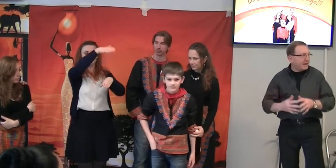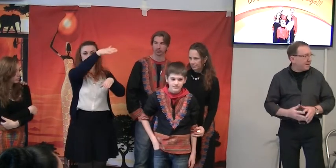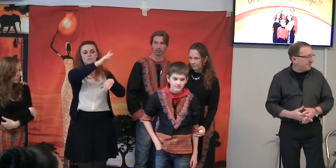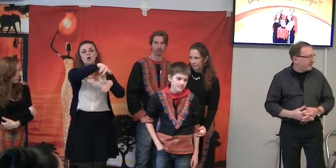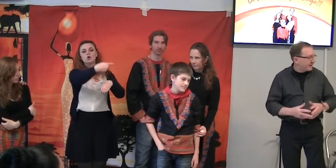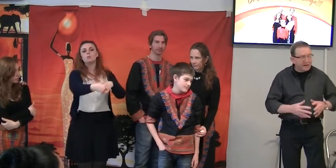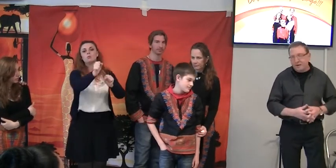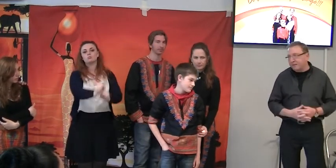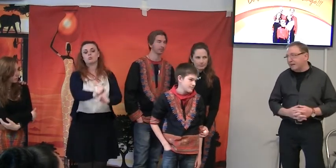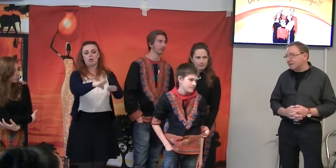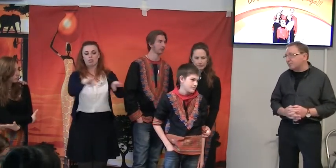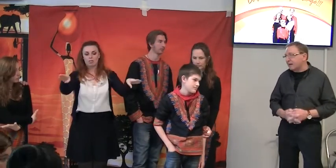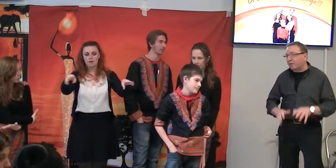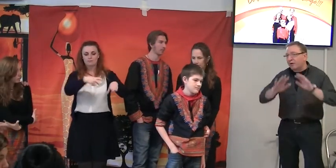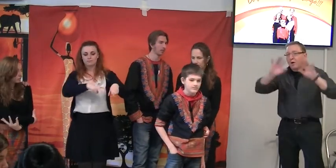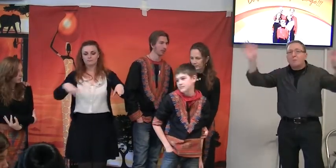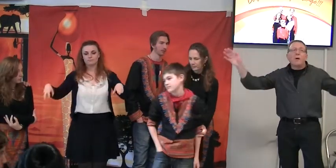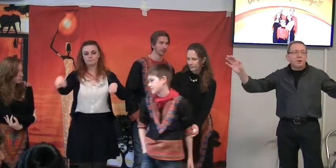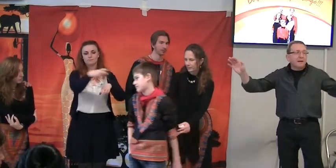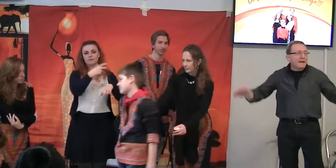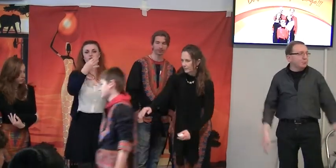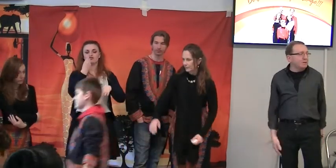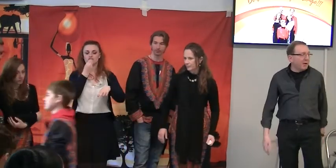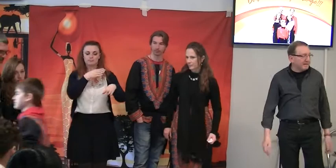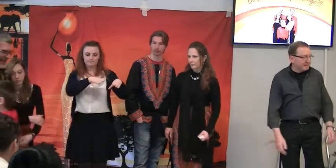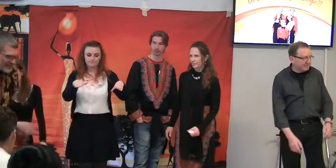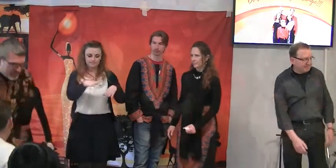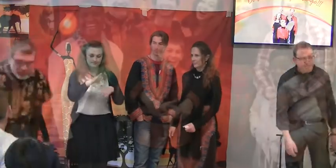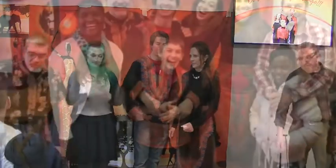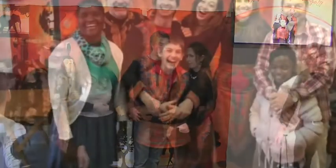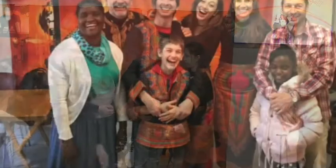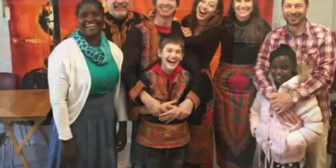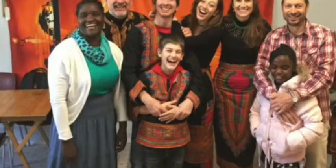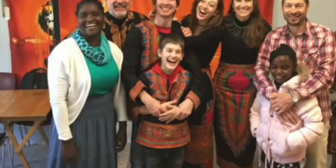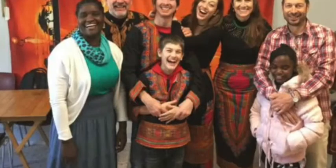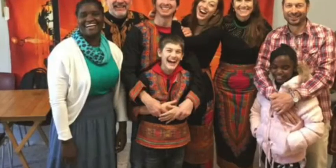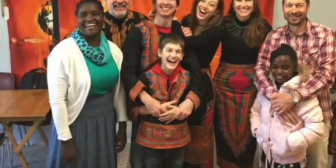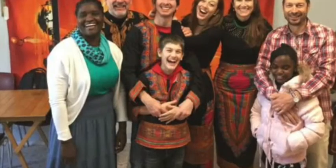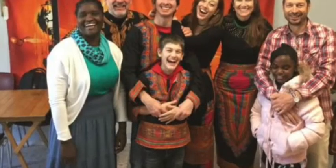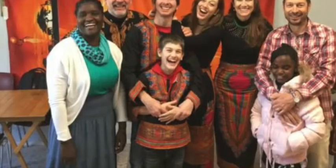e mettere le pietanze sul tavolo. Buona domenica a tutti quanti! Grazie a tutti!